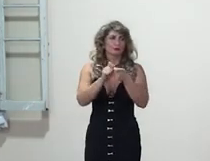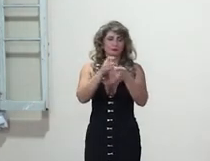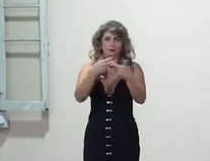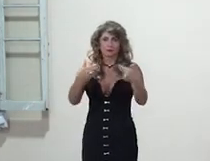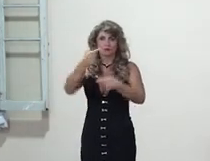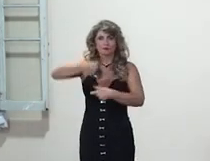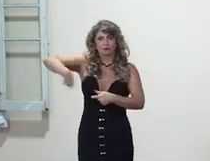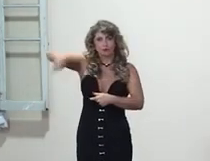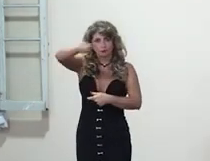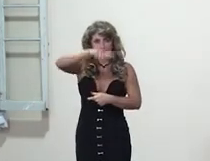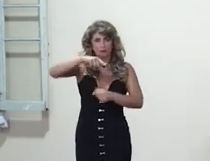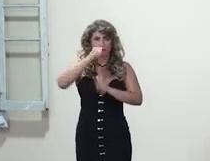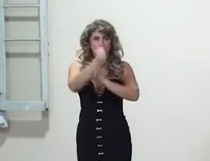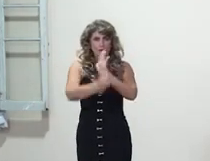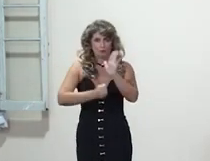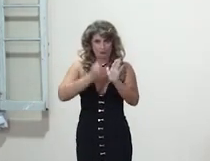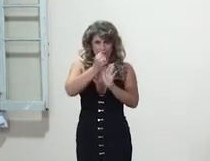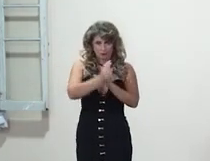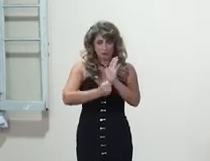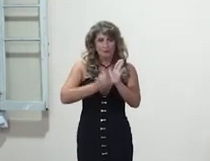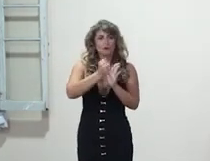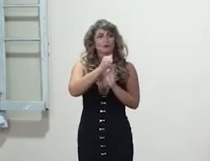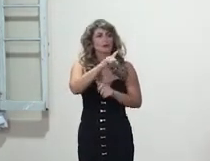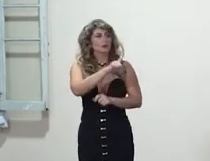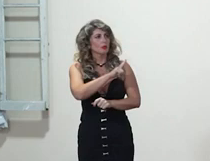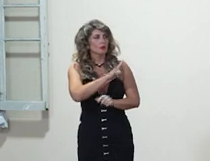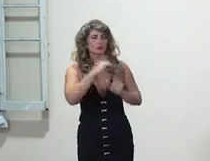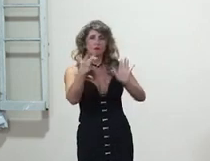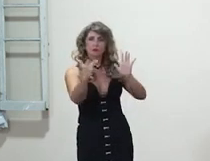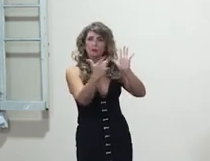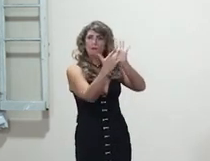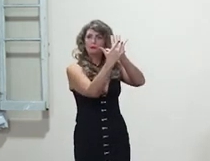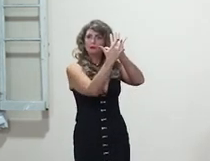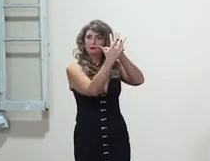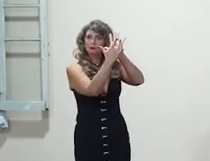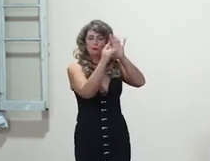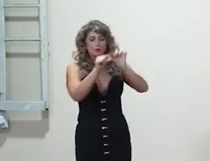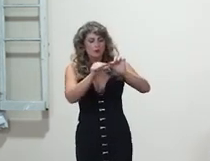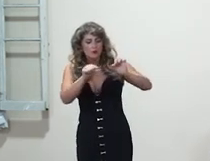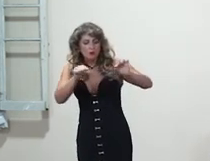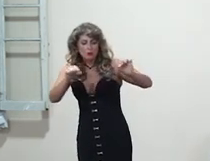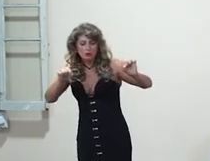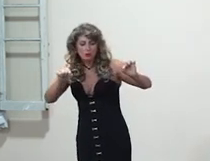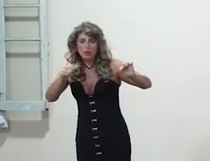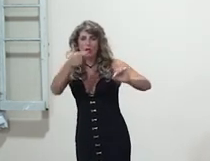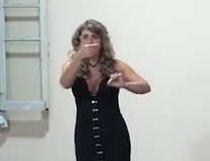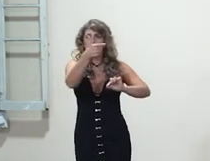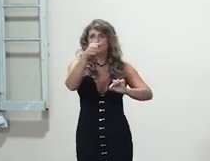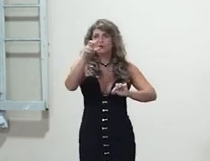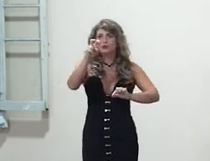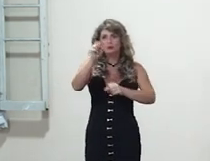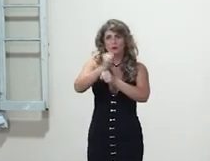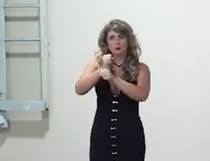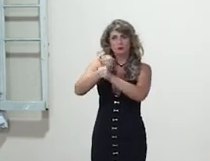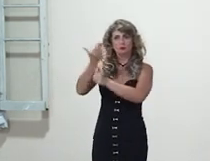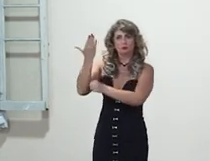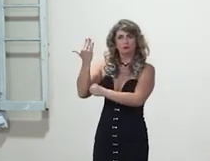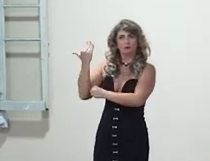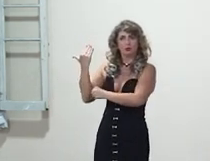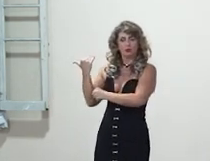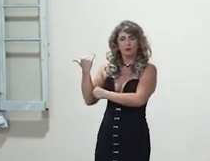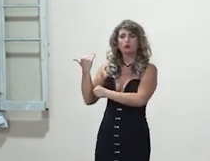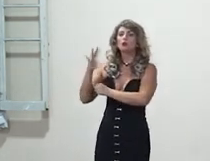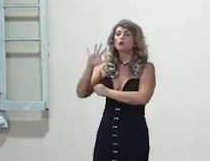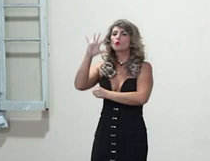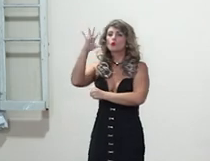aqui em Paranaguá, teve um marco, que foi há 25 anos atrás,